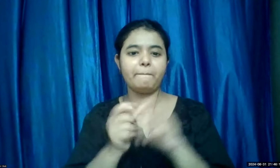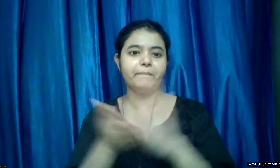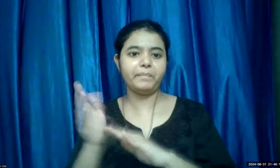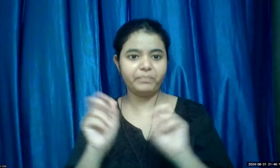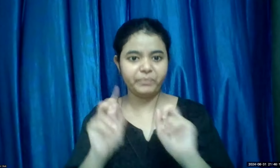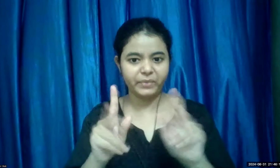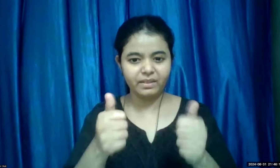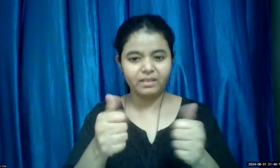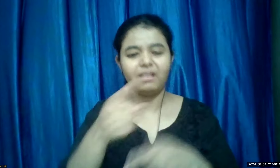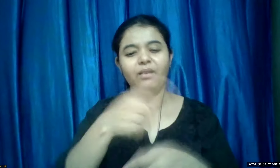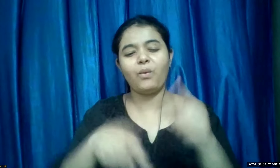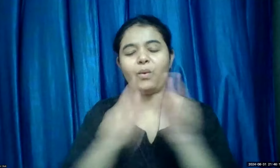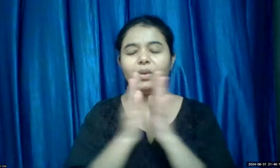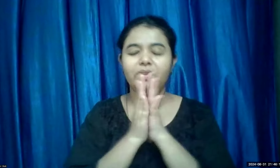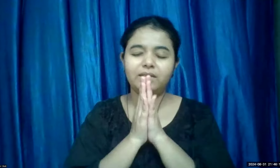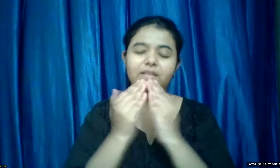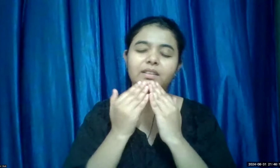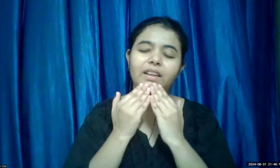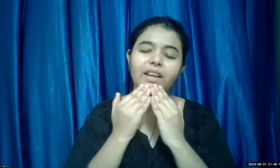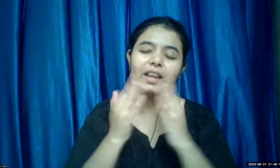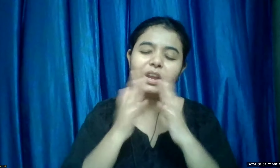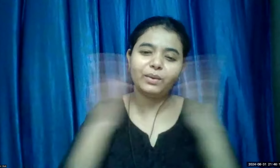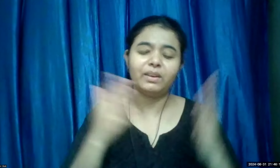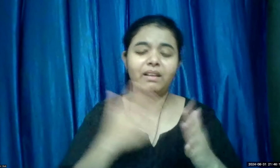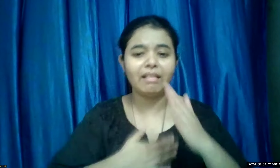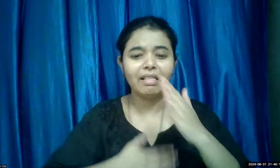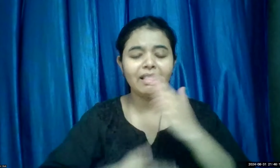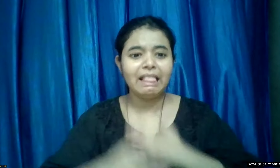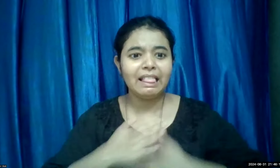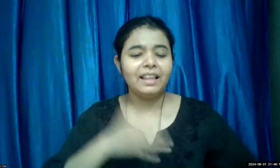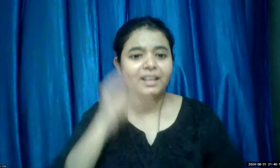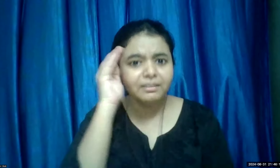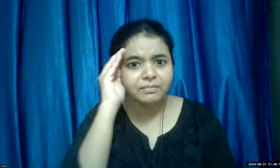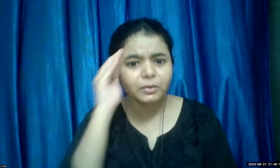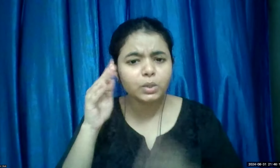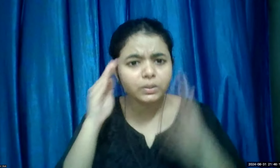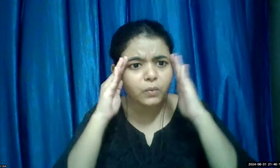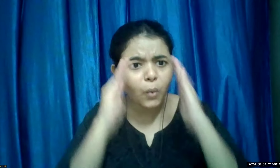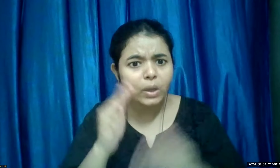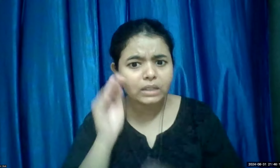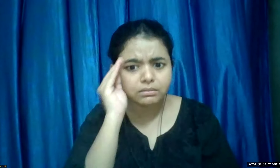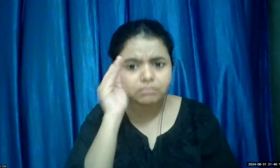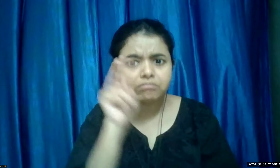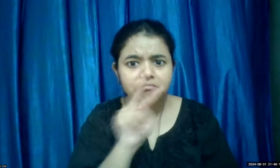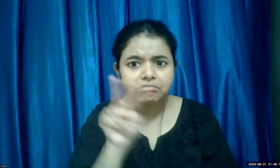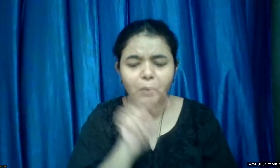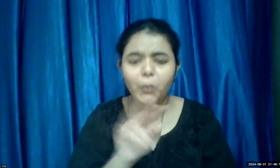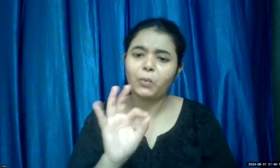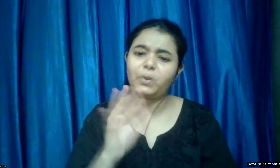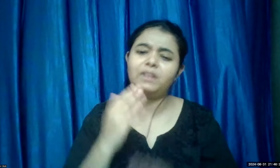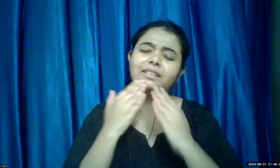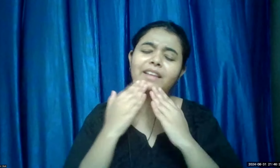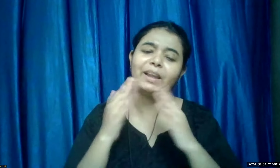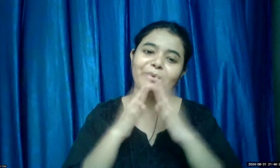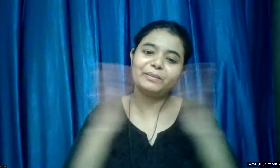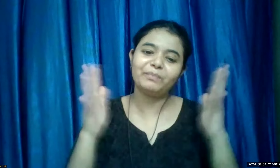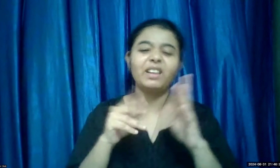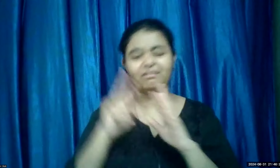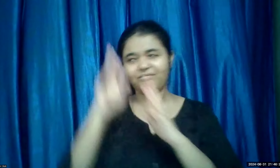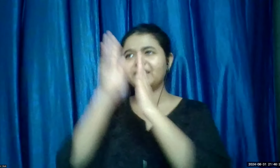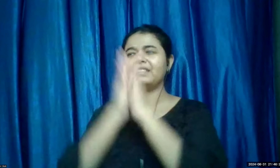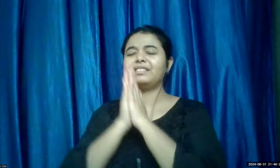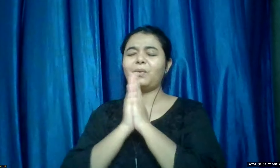आप लोगों का बहुत बहुत धन्यवाद, आप लोग बहुत पेशेंटली सुनते हैं, गंभीरता से सुनते हैं, और भगवान से मैं बहुत प्रार्थना